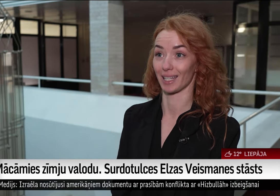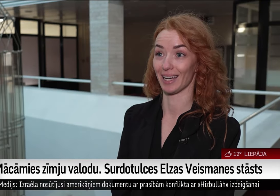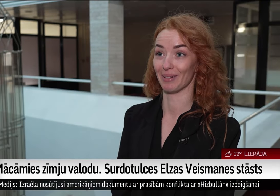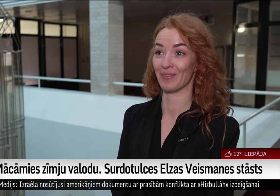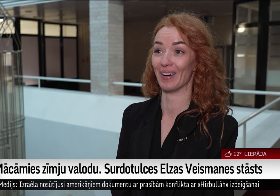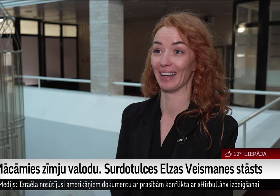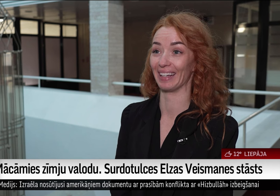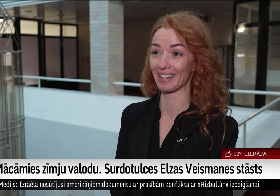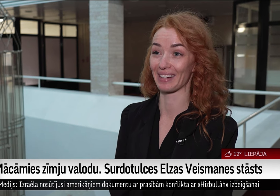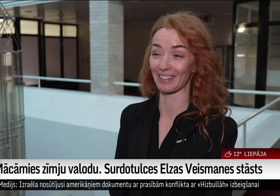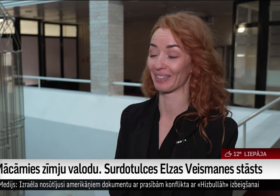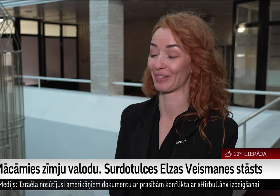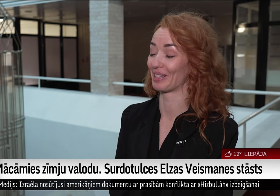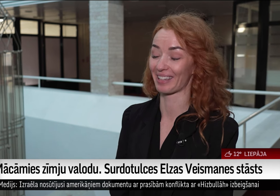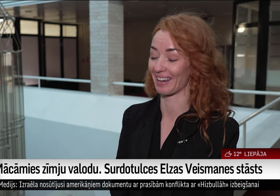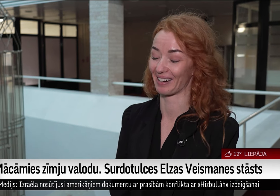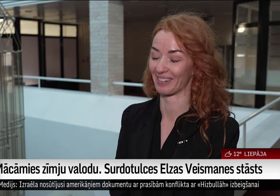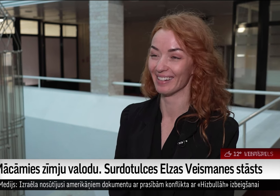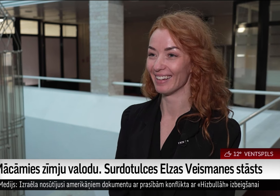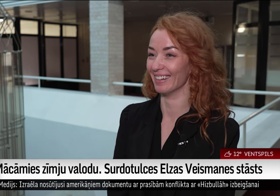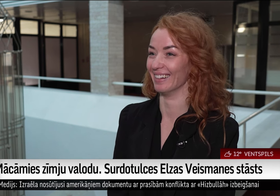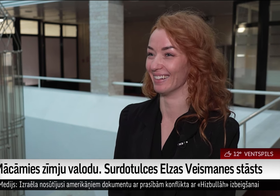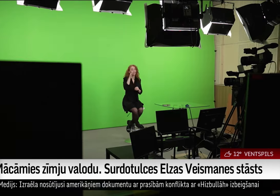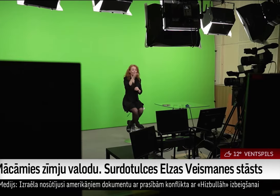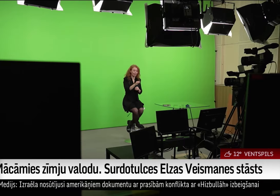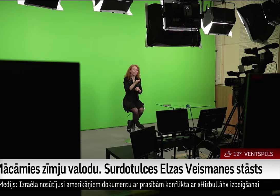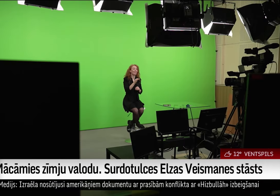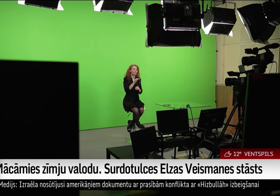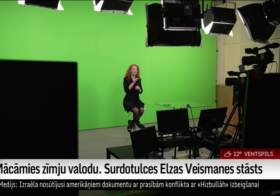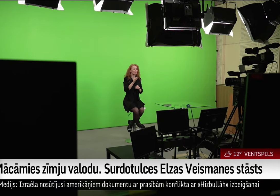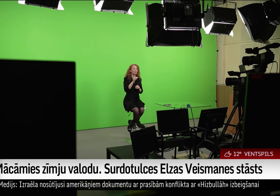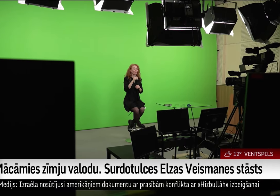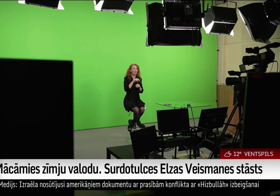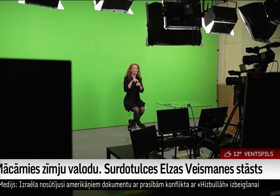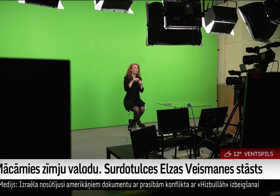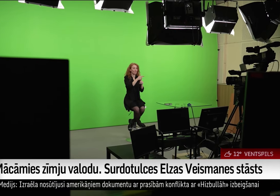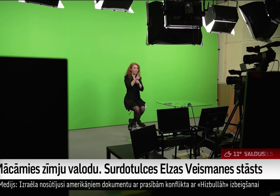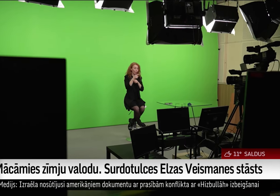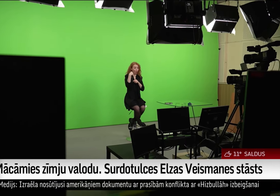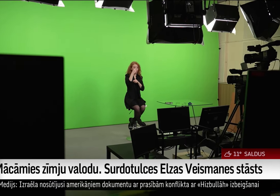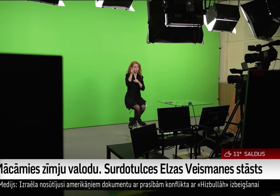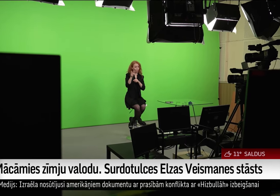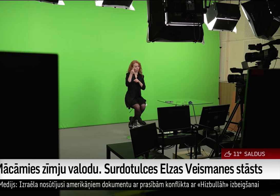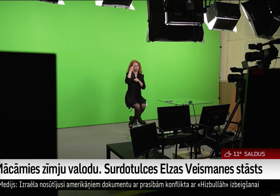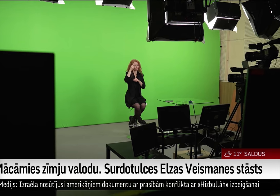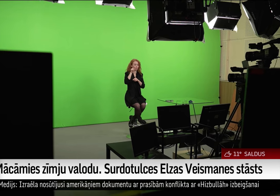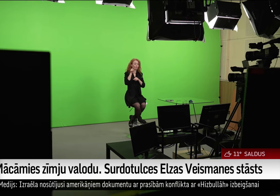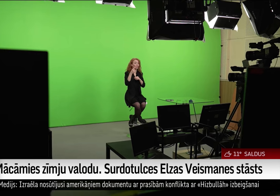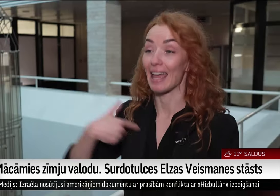nedzirdēja. Varēja griezt rādījos viss skaļāko. Elza spriež, ka zīmju valoda apgūt nav nemaz tik sarežģīti.